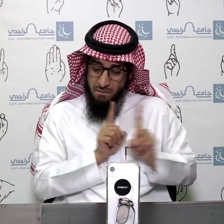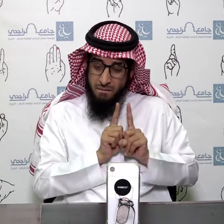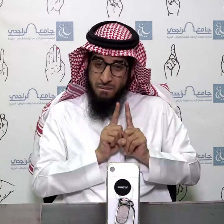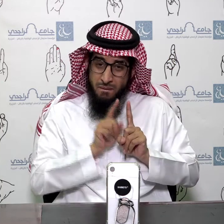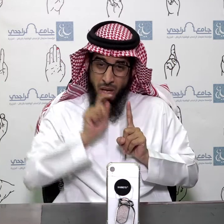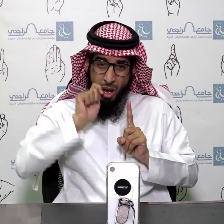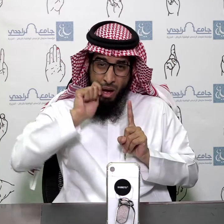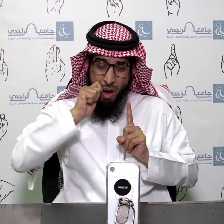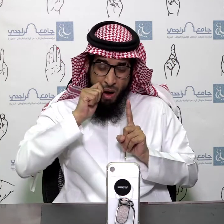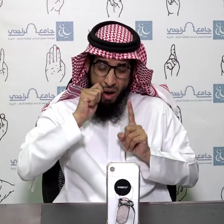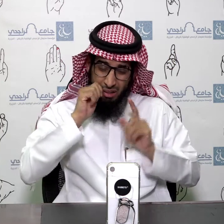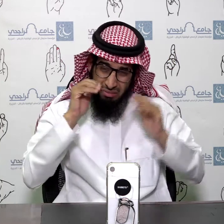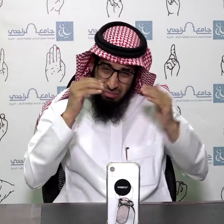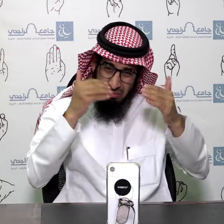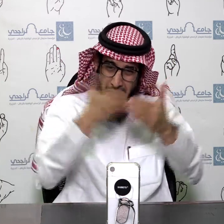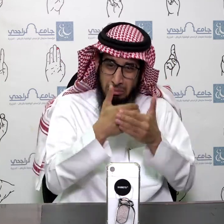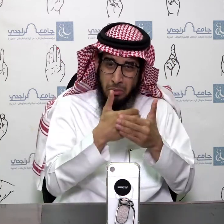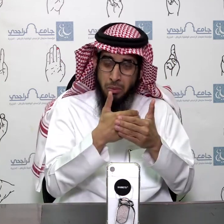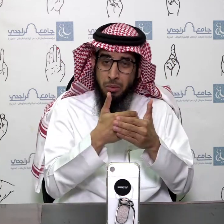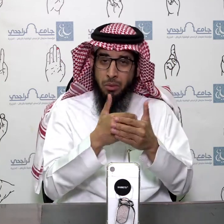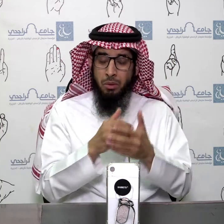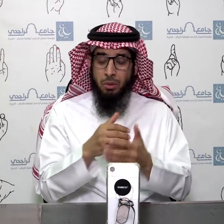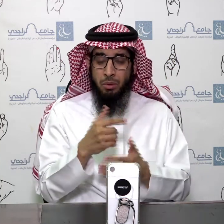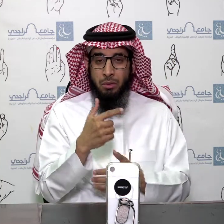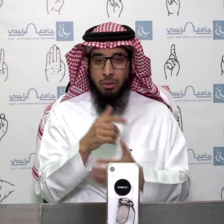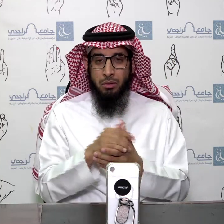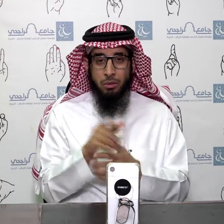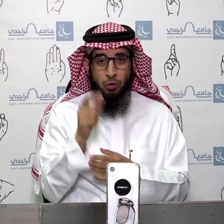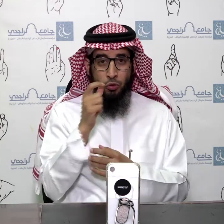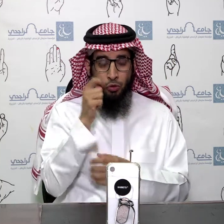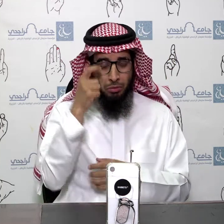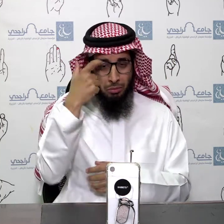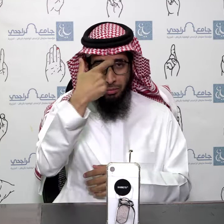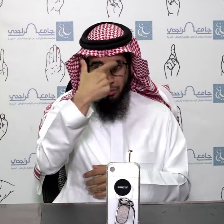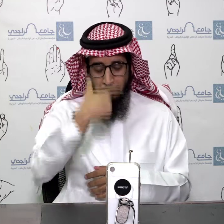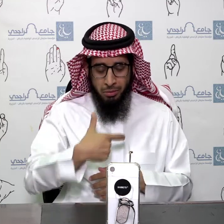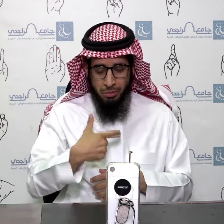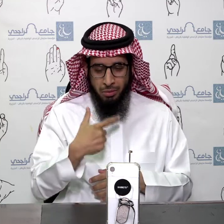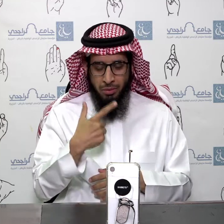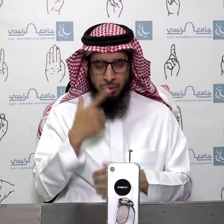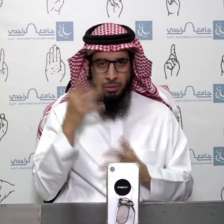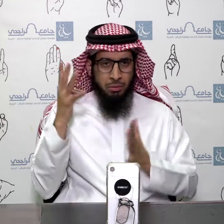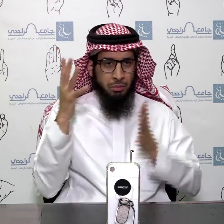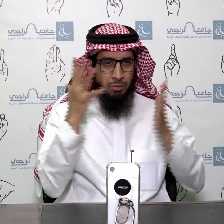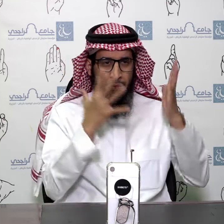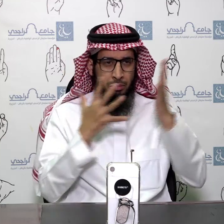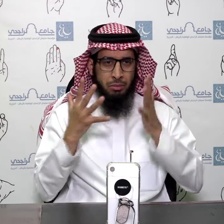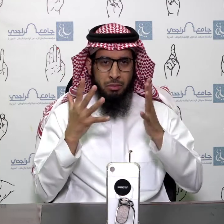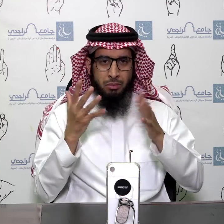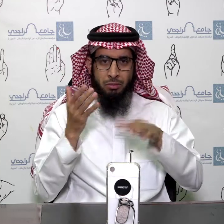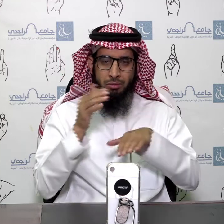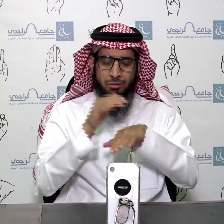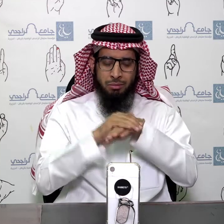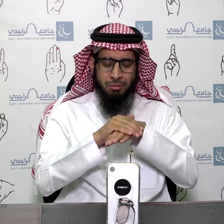ولا تسكن نفسه إلا بوجود الزوجة، وهذا من آيات الله